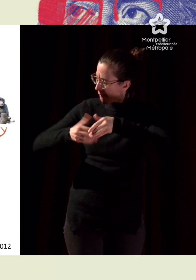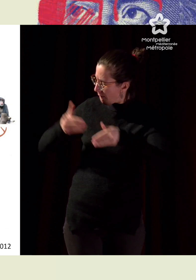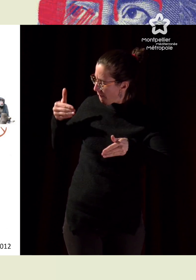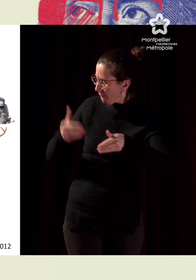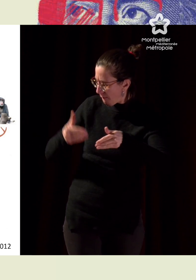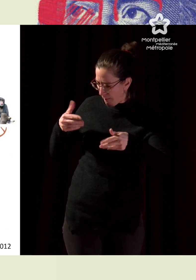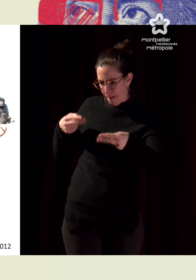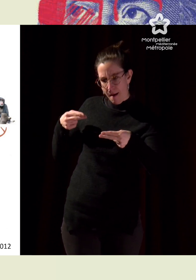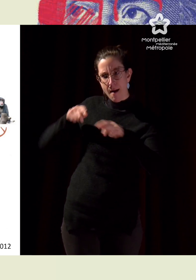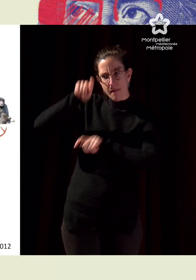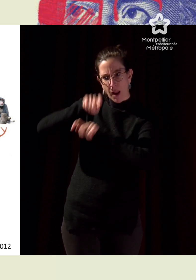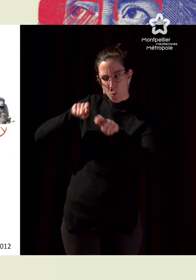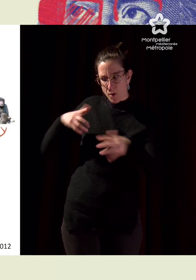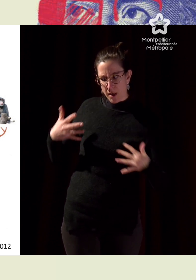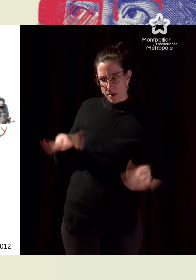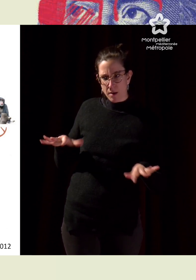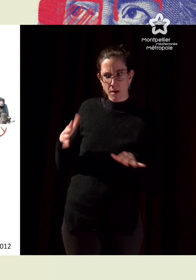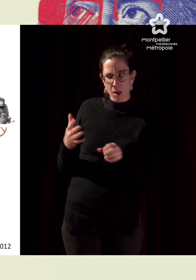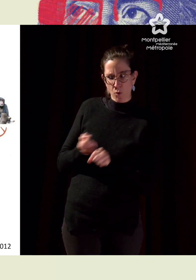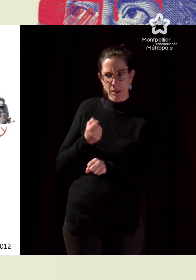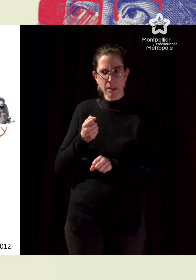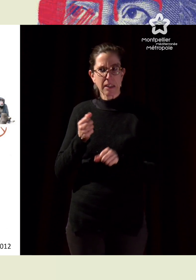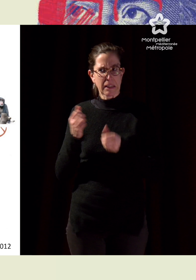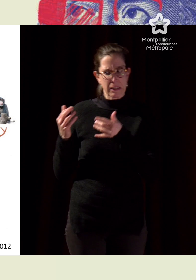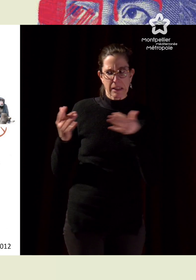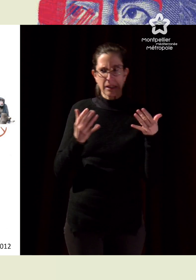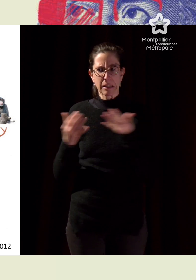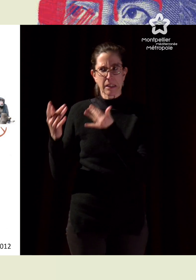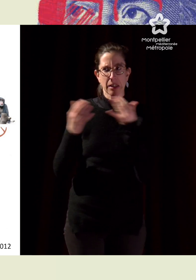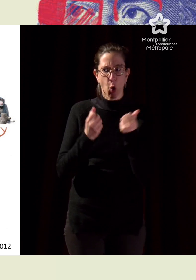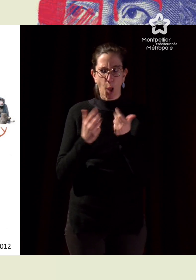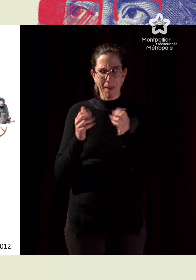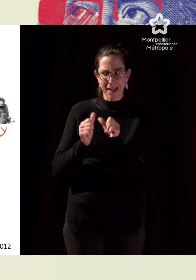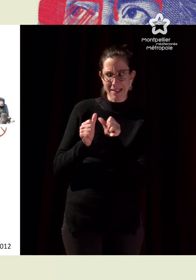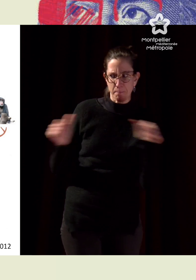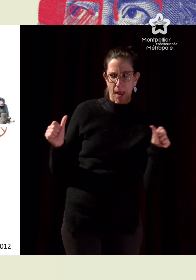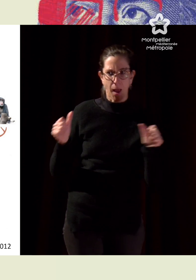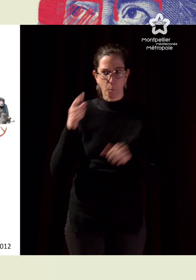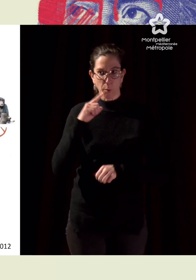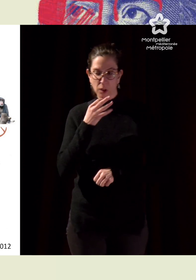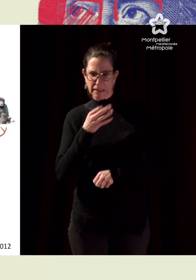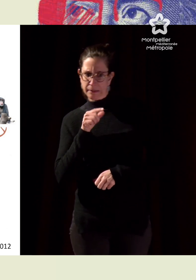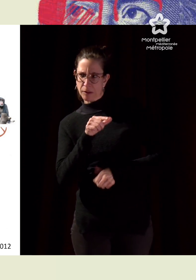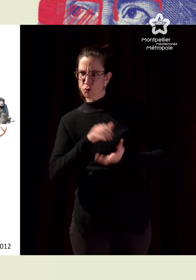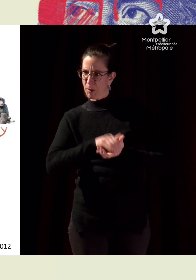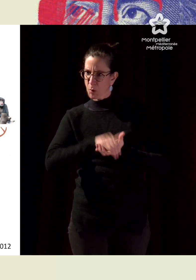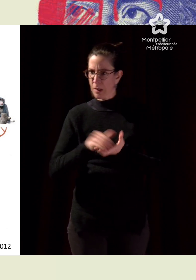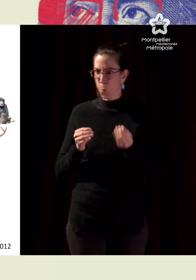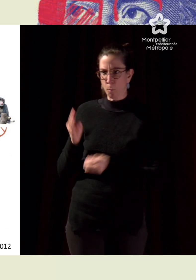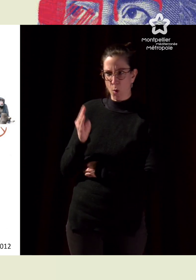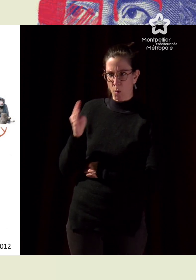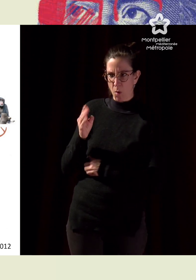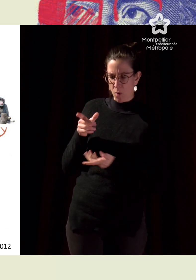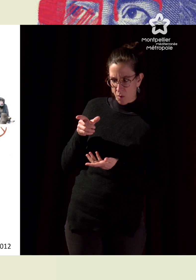séparée de celle qui va donner les chimpanzés et les bonobos. Et les estimations